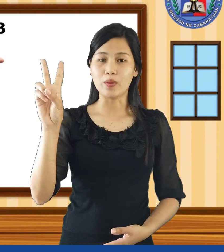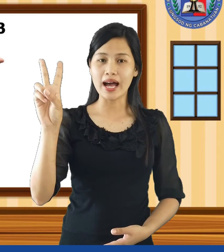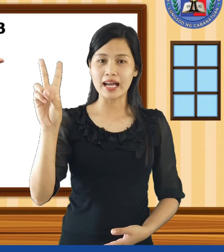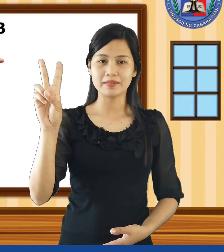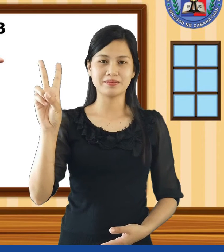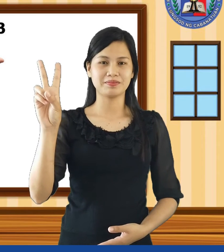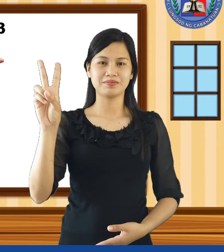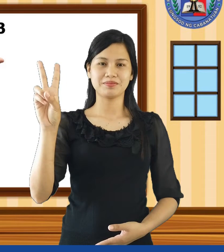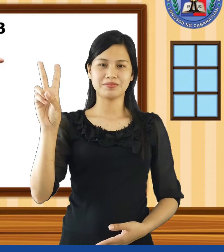Dalawa.